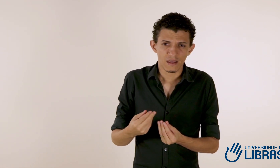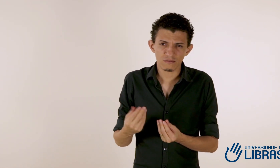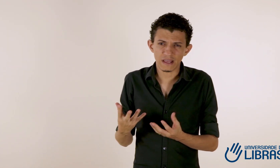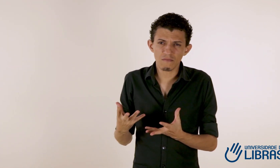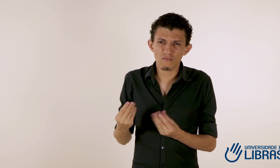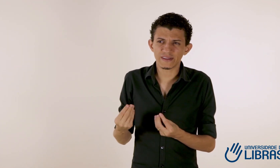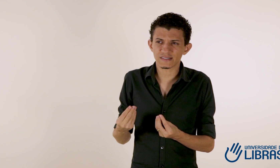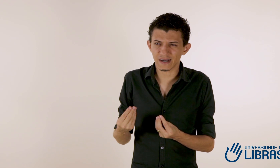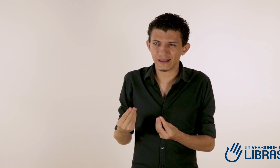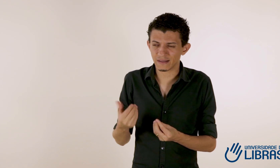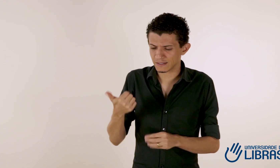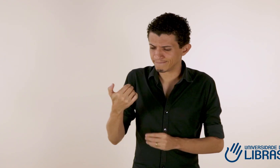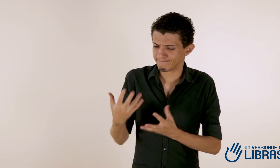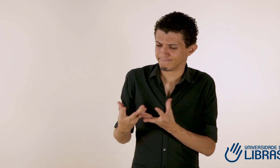eu tenho muitas canetas.